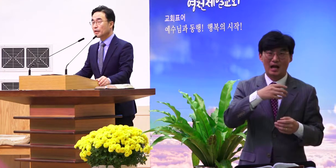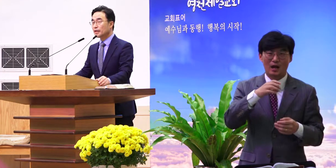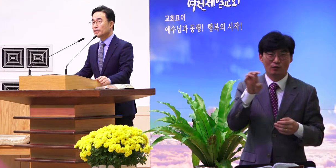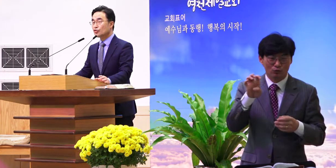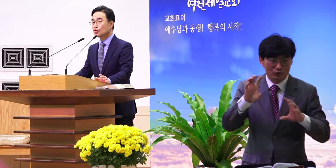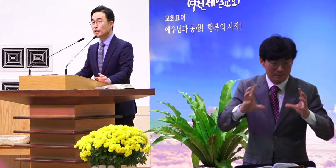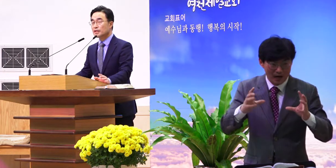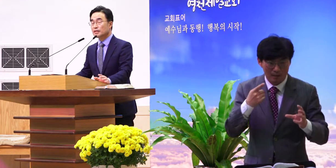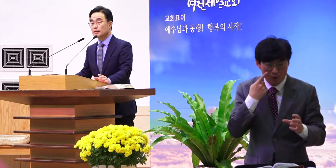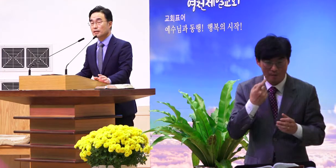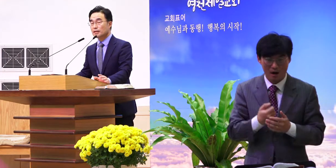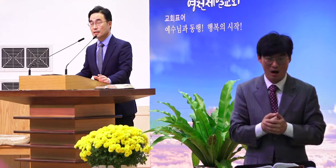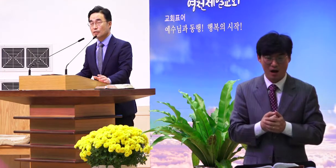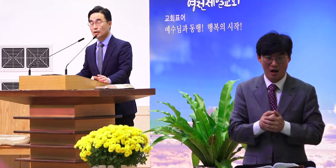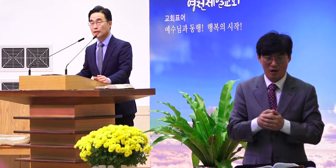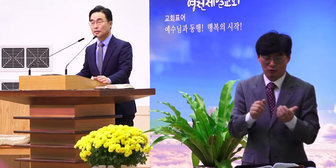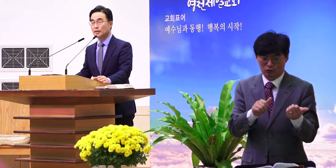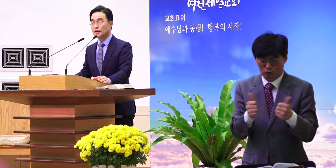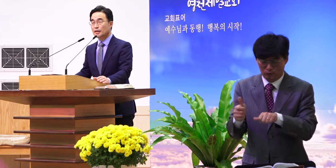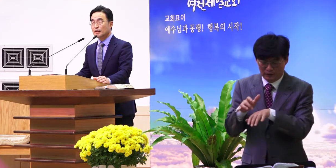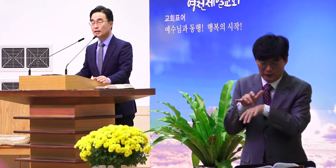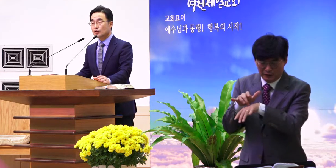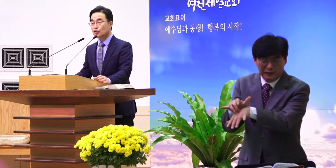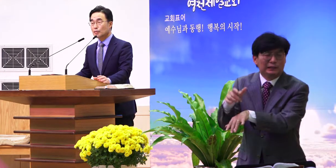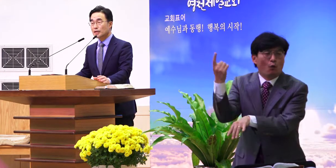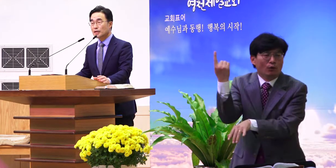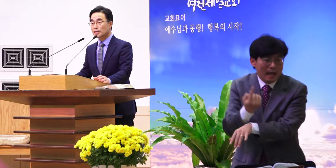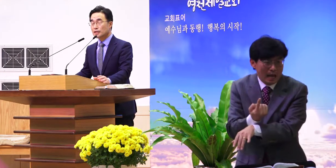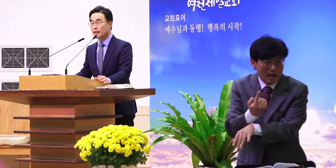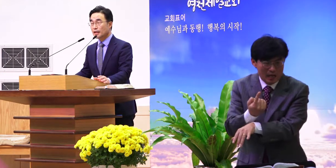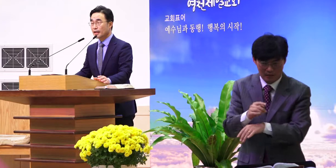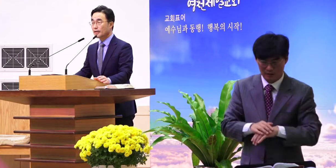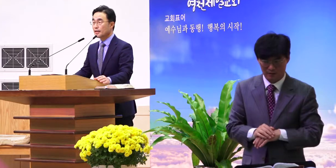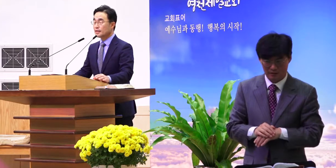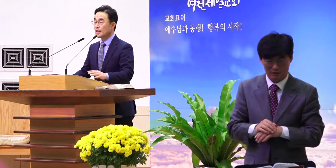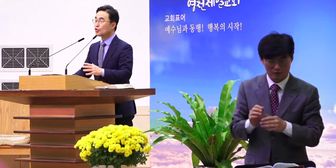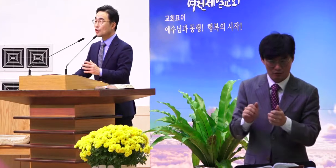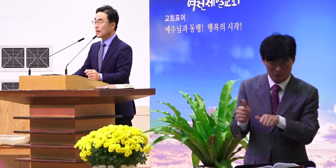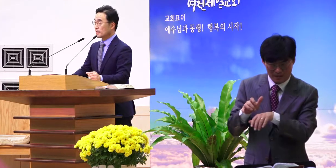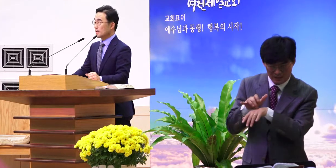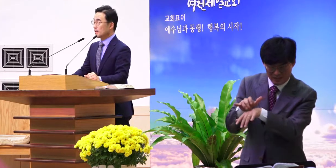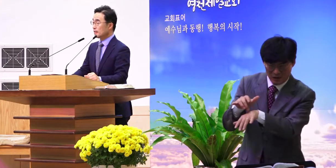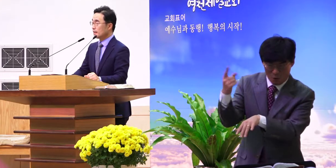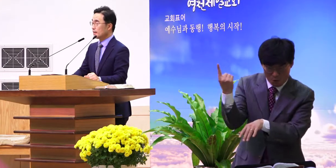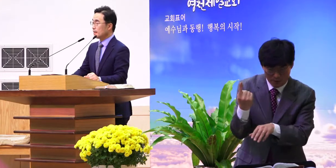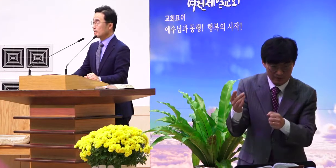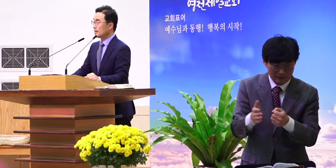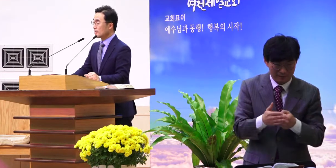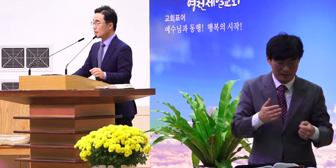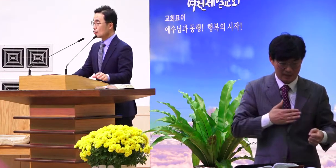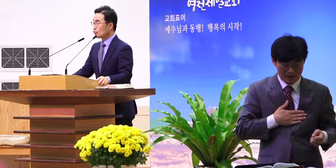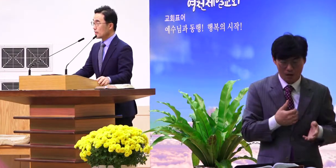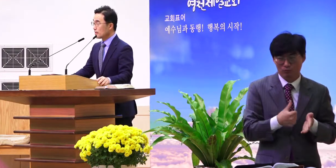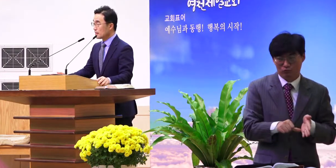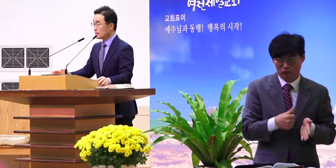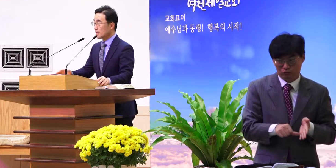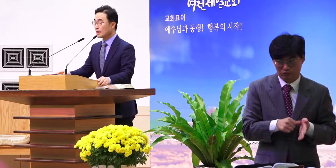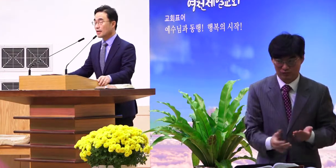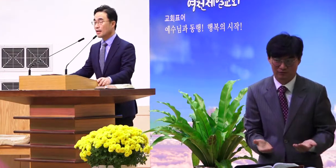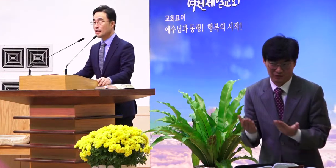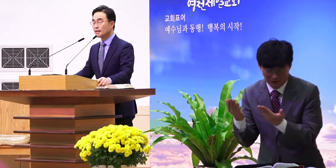연말이 되면 죽음의 신들이 찾아오게 되고 그 죽음의 신에게 제물을 바치는, 그래서 죽음의